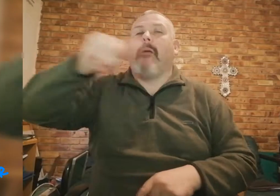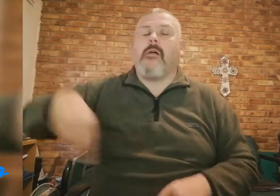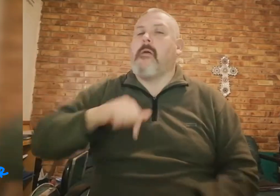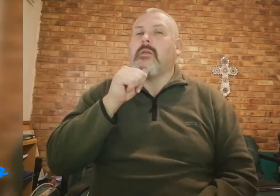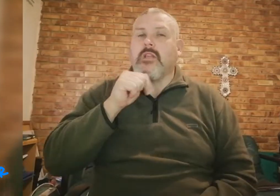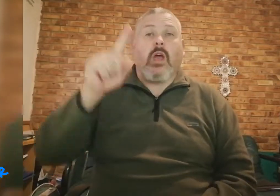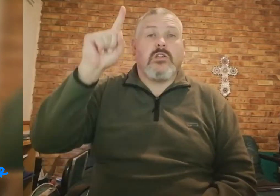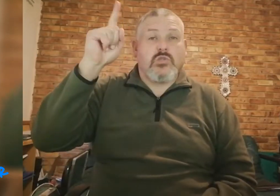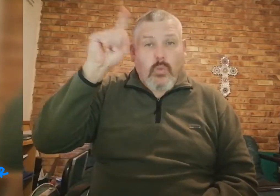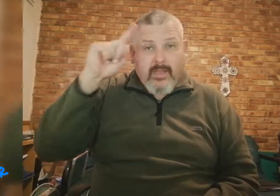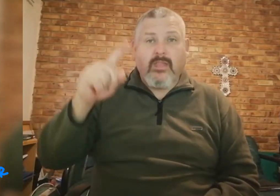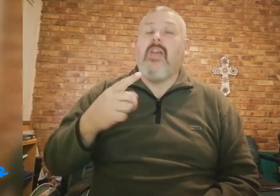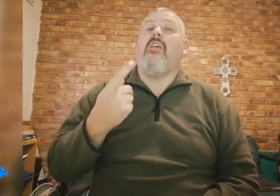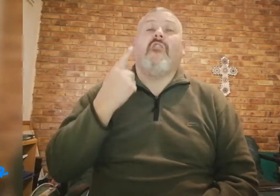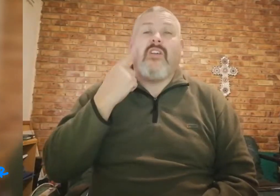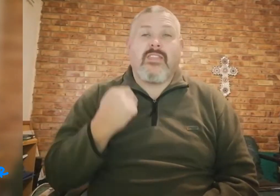allemaal swat, wit